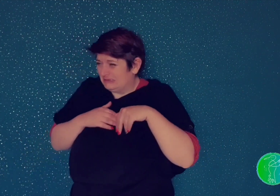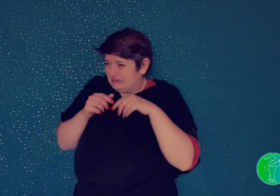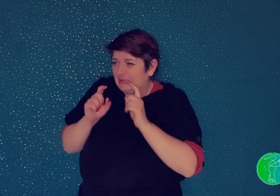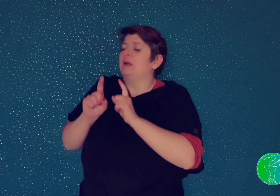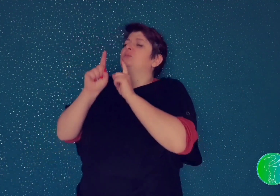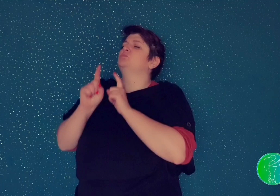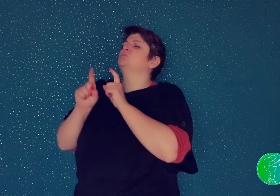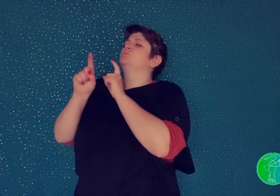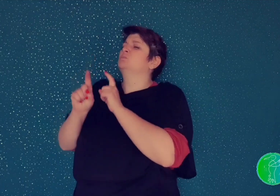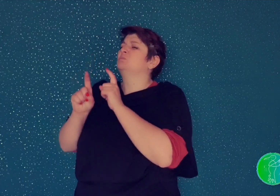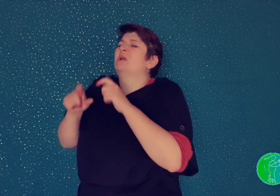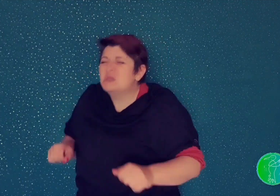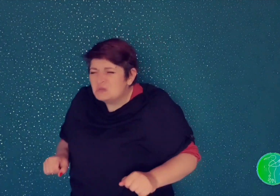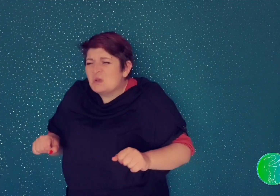et vous allez le savoir.